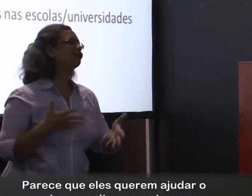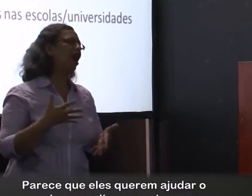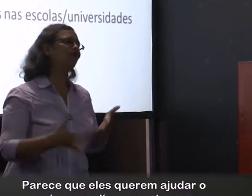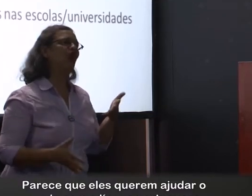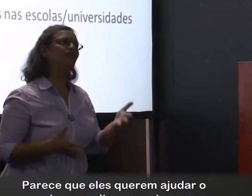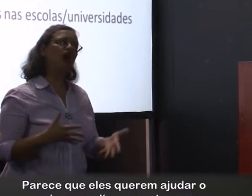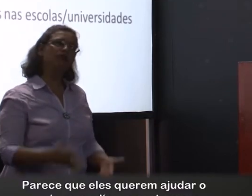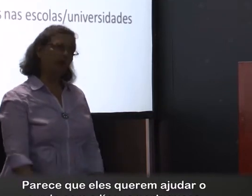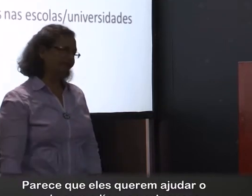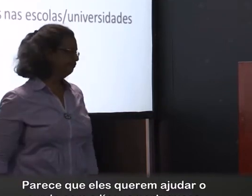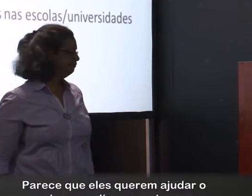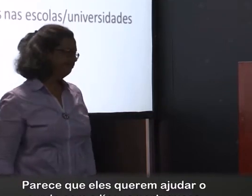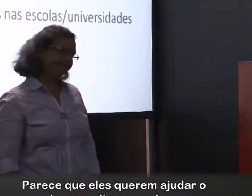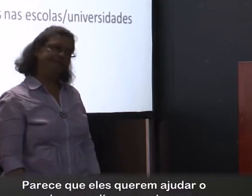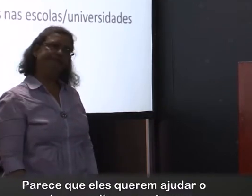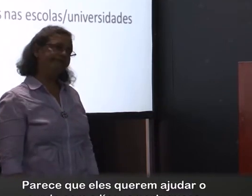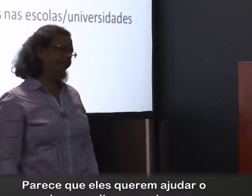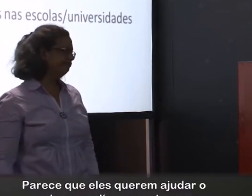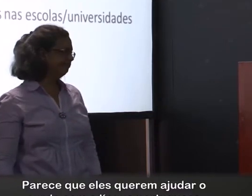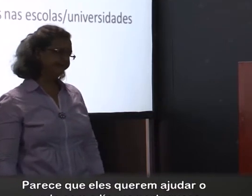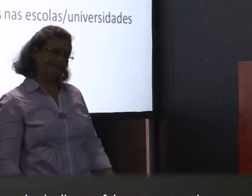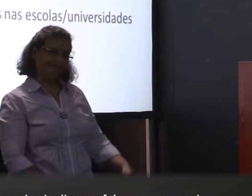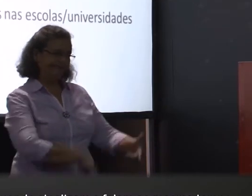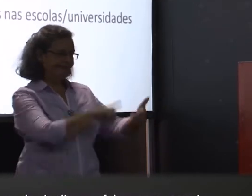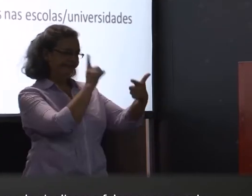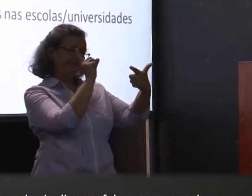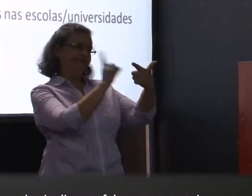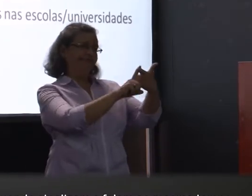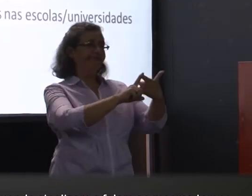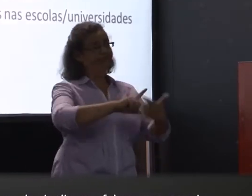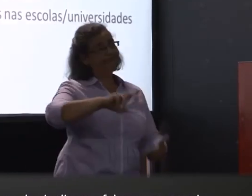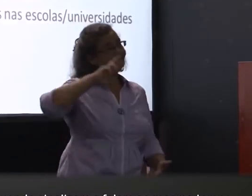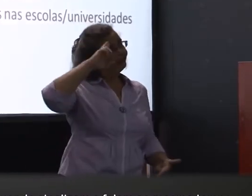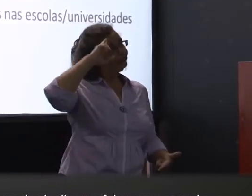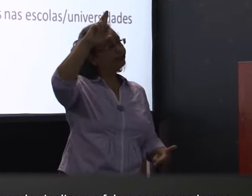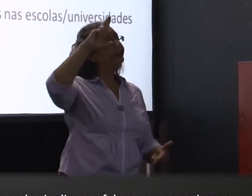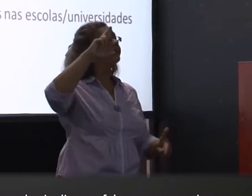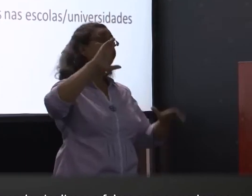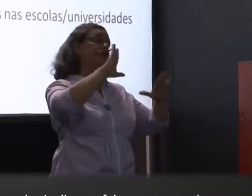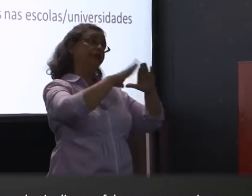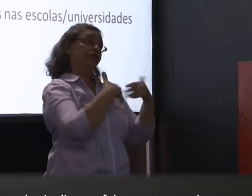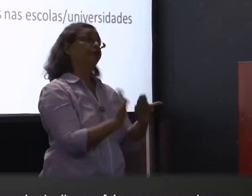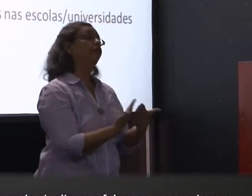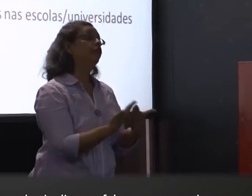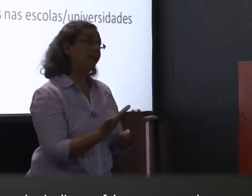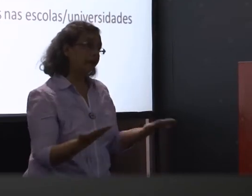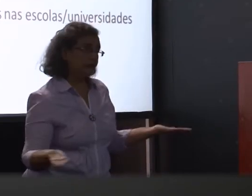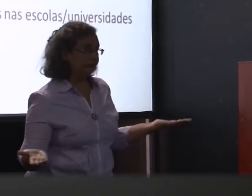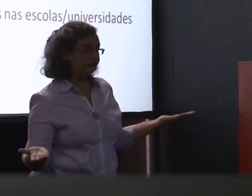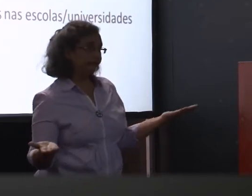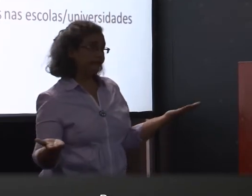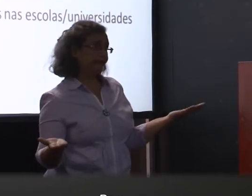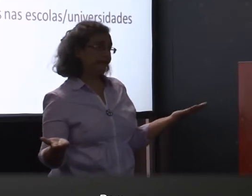Parece que eles querem ajudar os surdos com a língua portuguesa quando fazem assim, sinalizando e falando ao mesmo tempo. Bom,